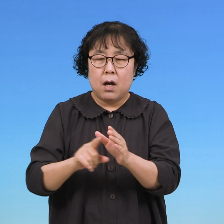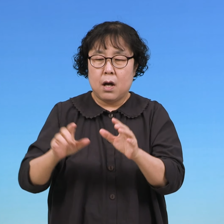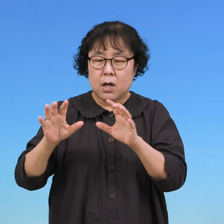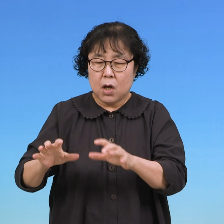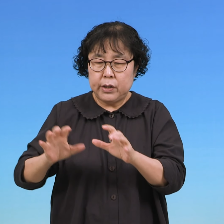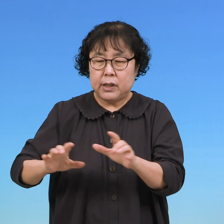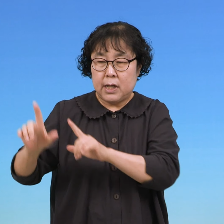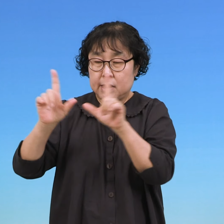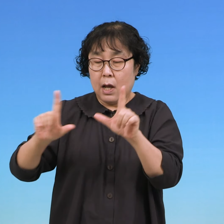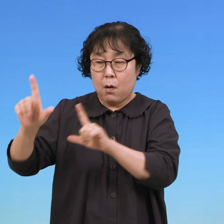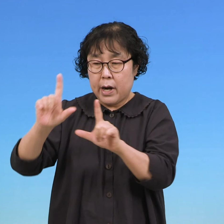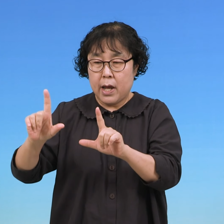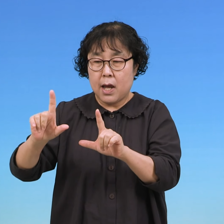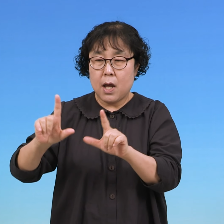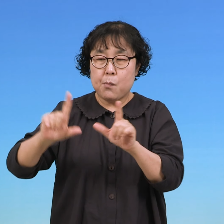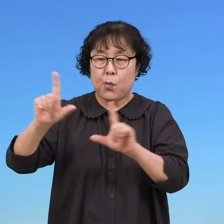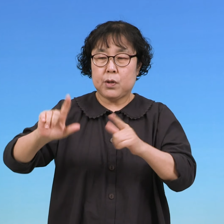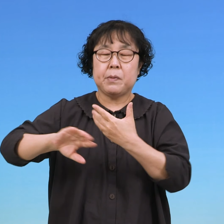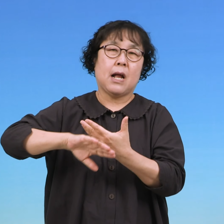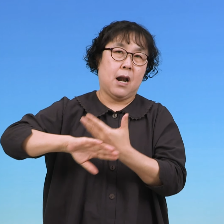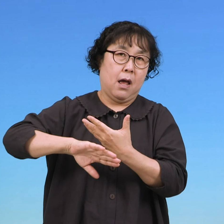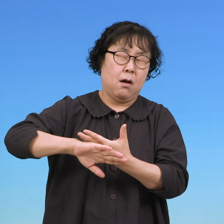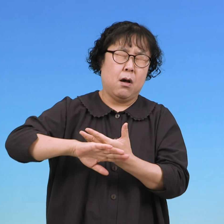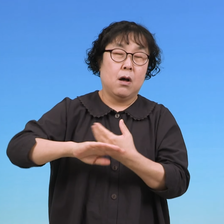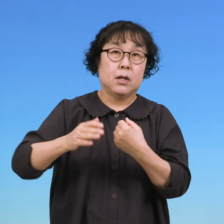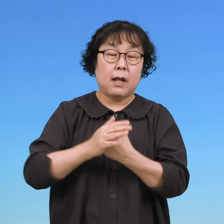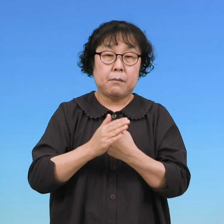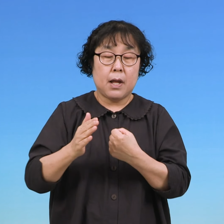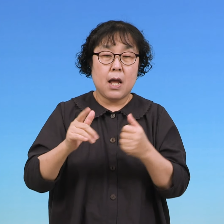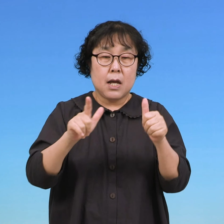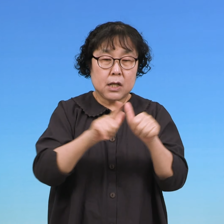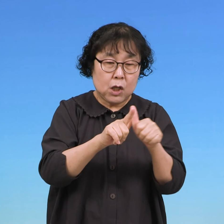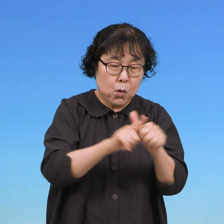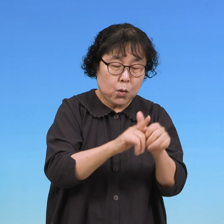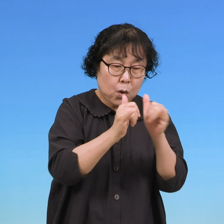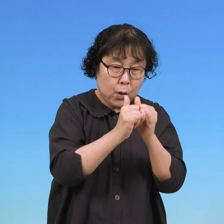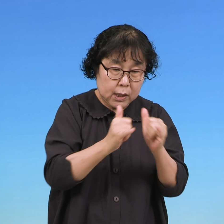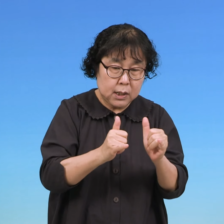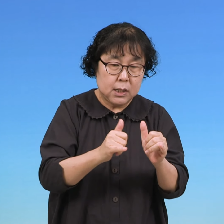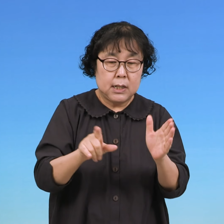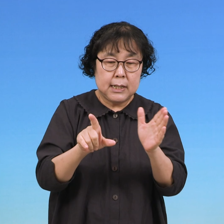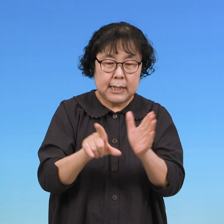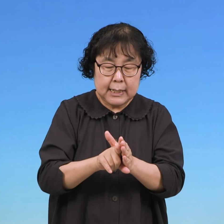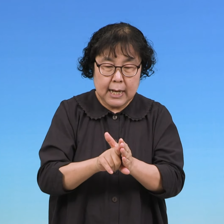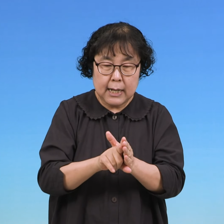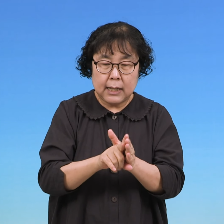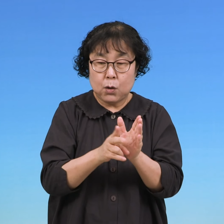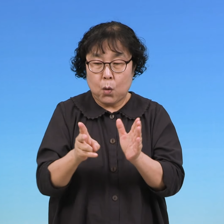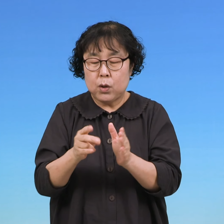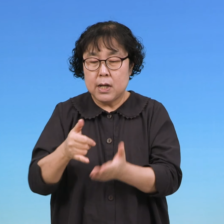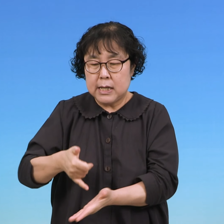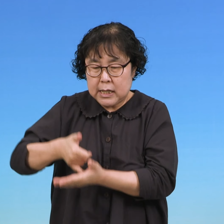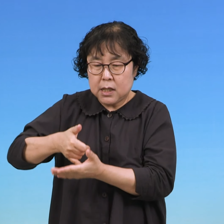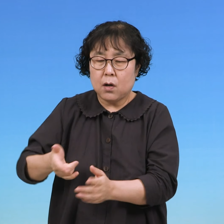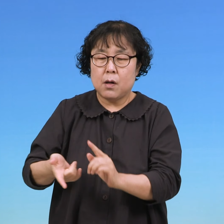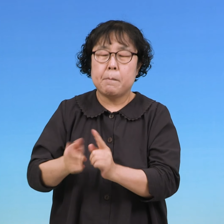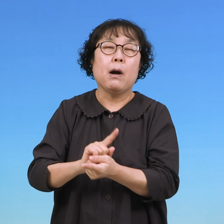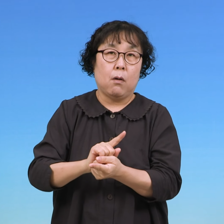말이다. 기독교의 생명은 신앙이 인격과 삶을 변화시키는 데 있다.